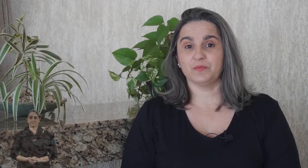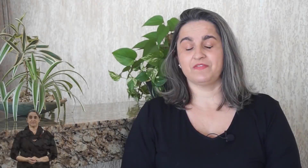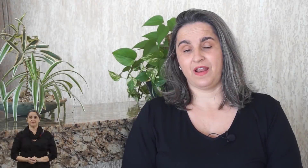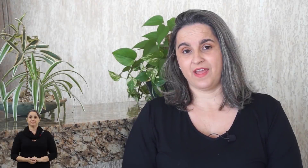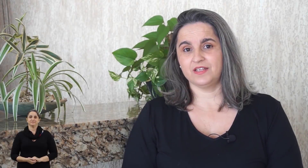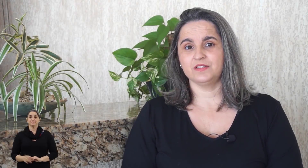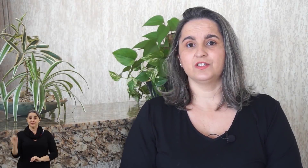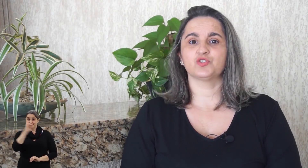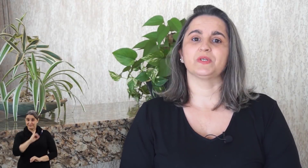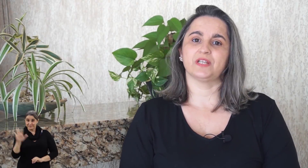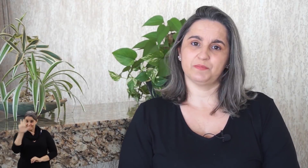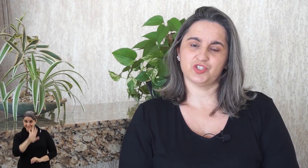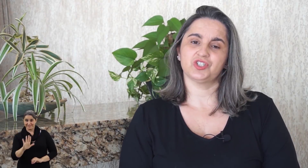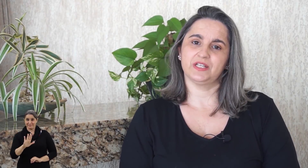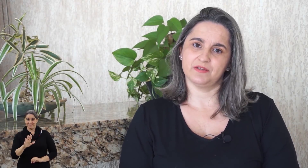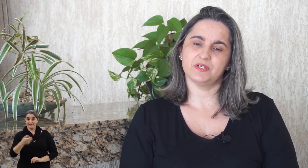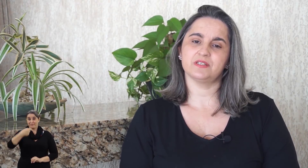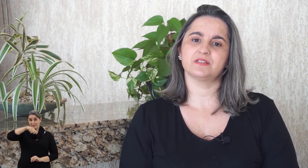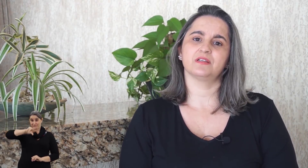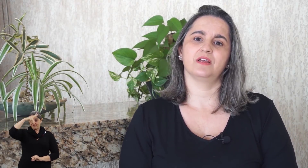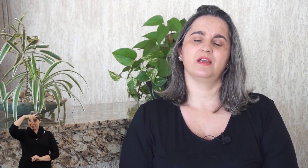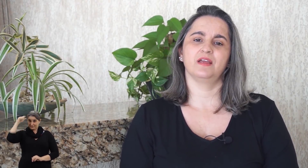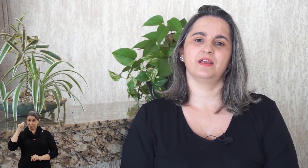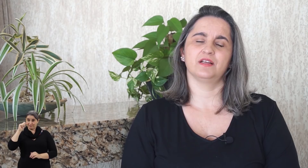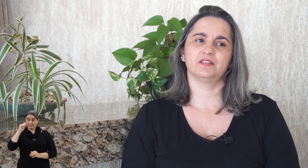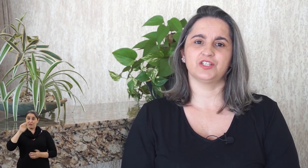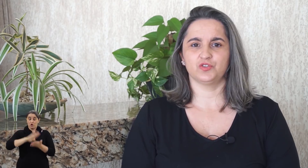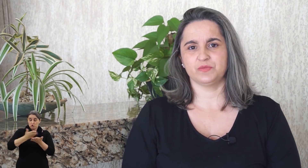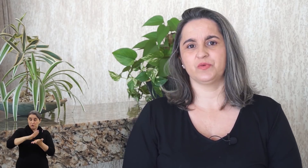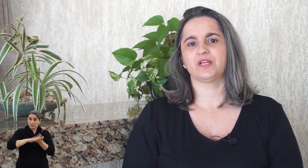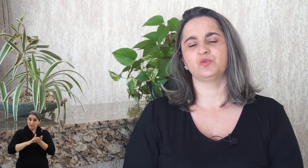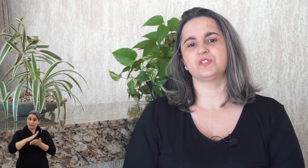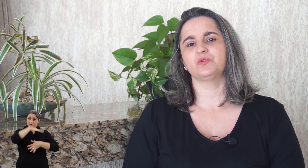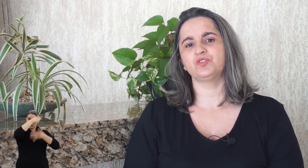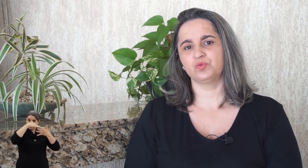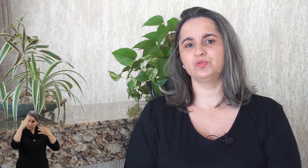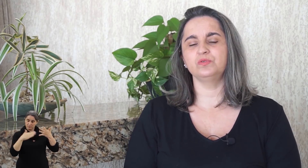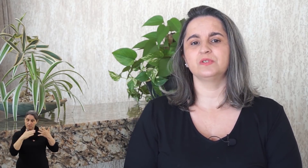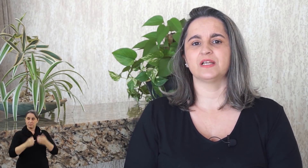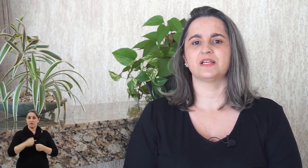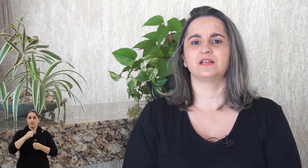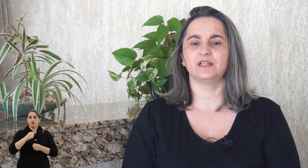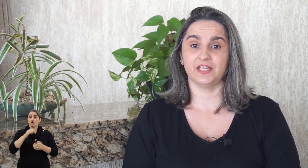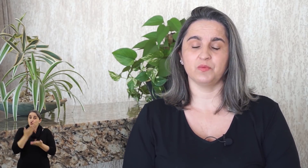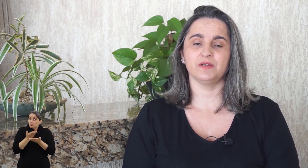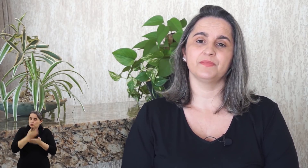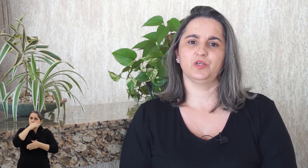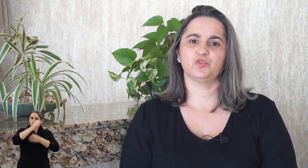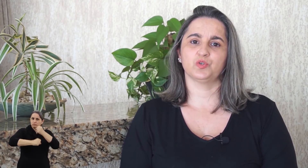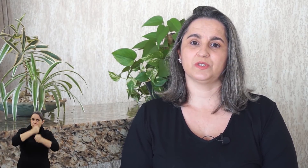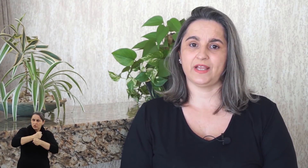Olá, meu nome é Valéria, eu sou intérprete de Libras. Desde 2014 eu estudo essa